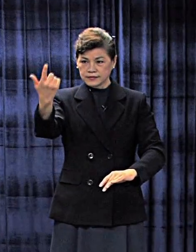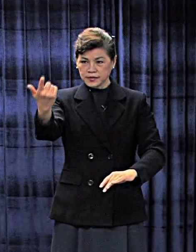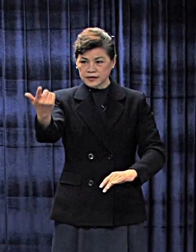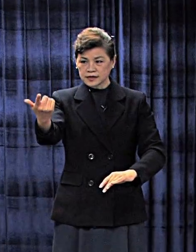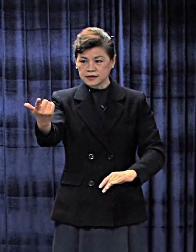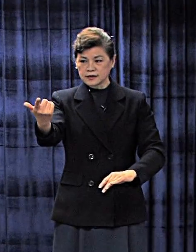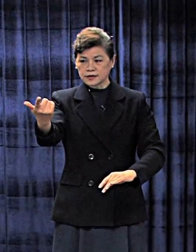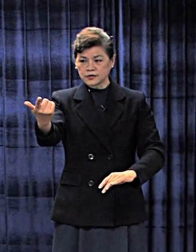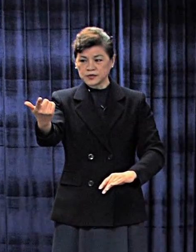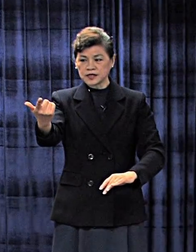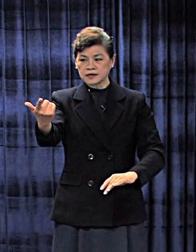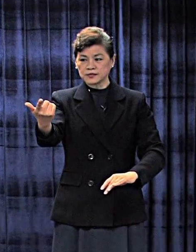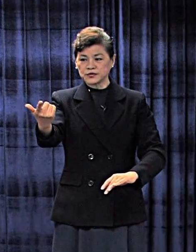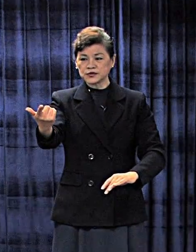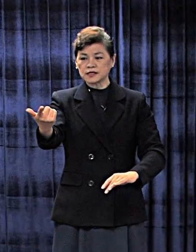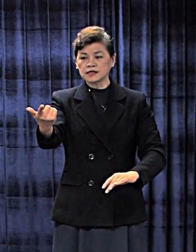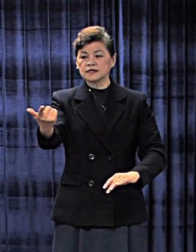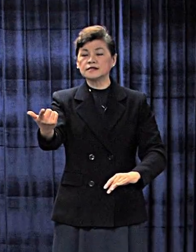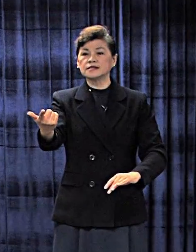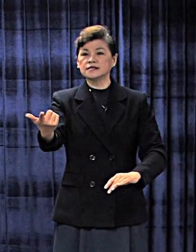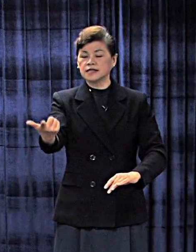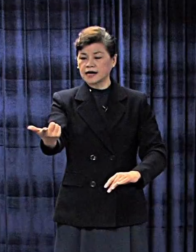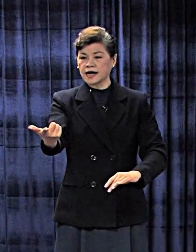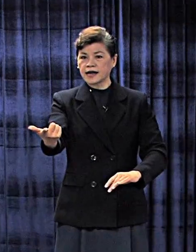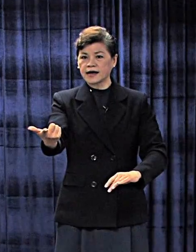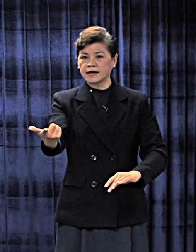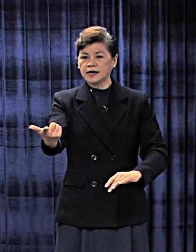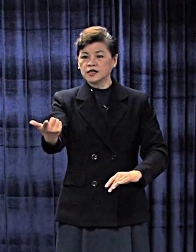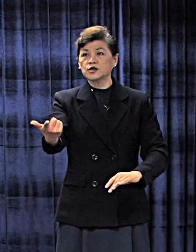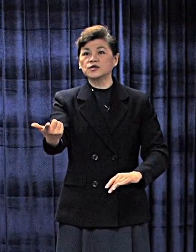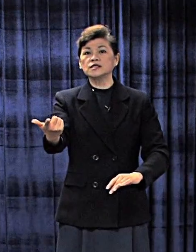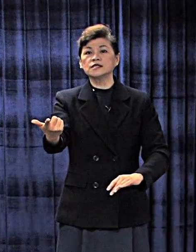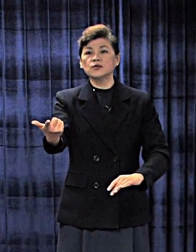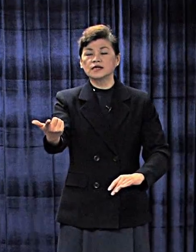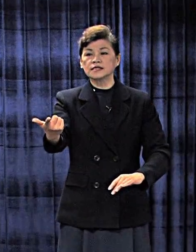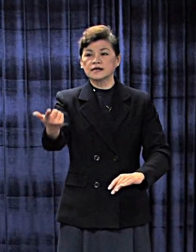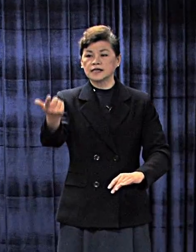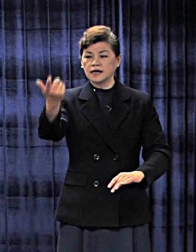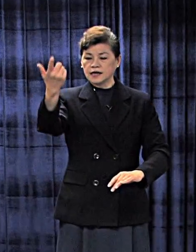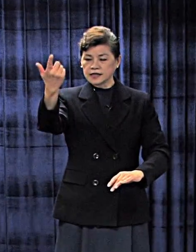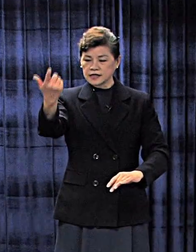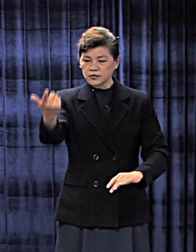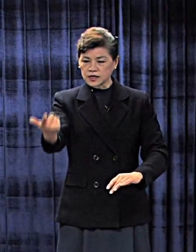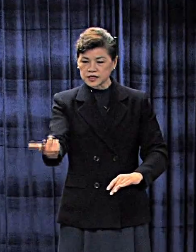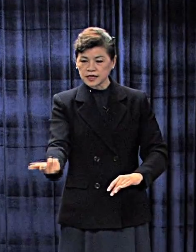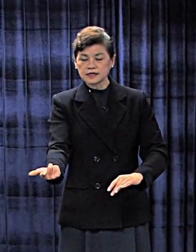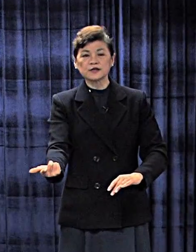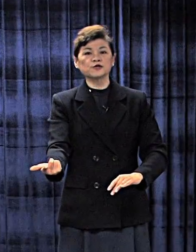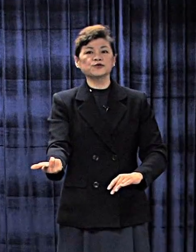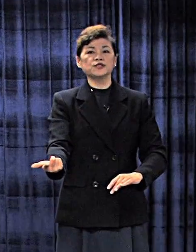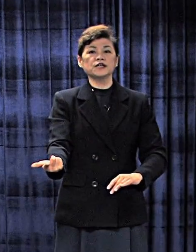慢是我们的拇指跟食指打开来，手心是往上的，那你往下这个动作叫